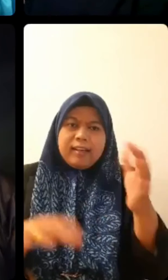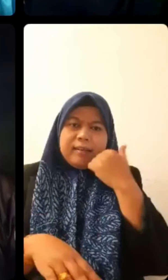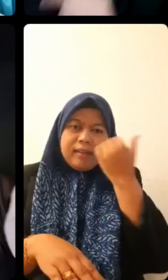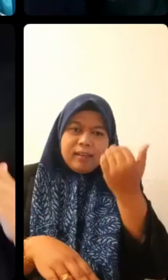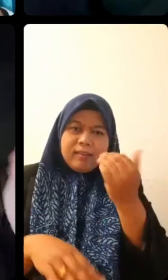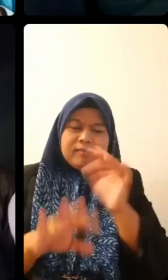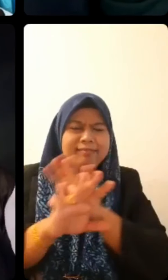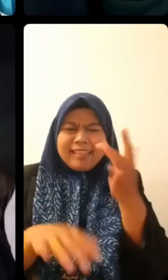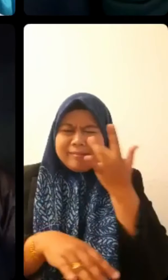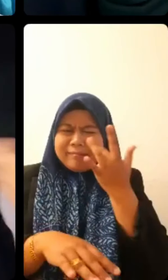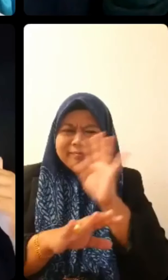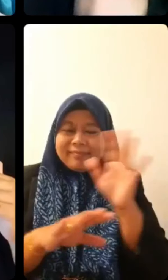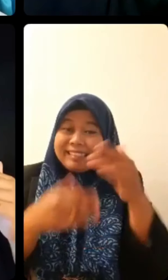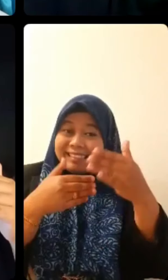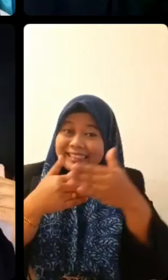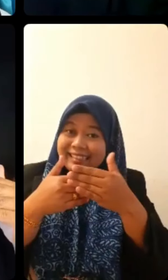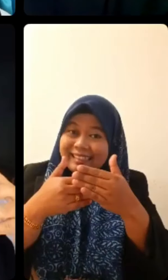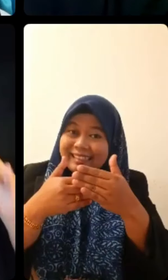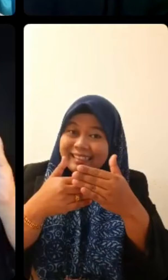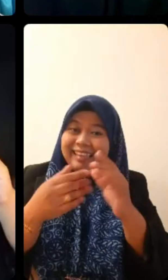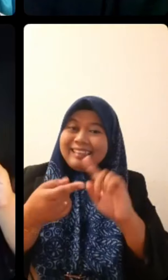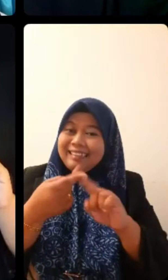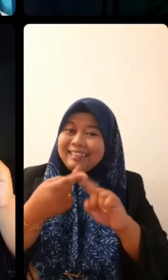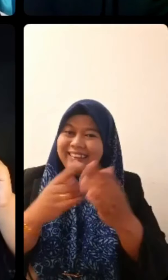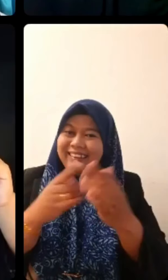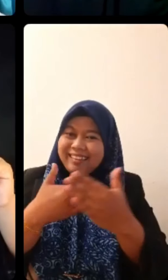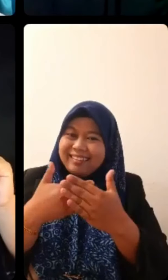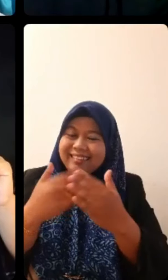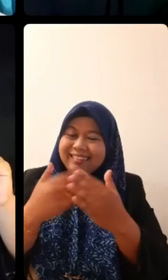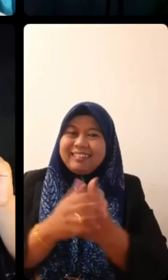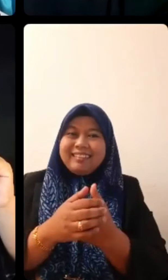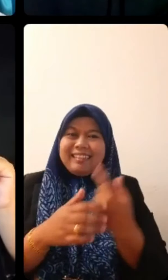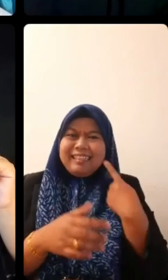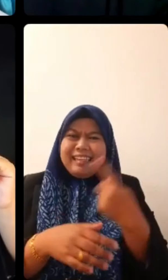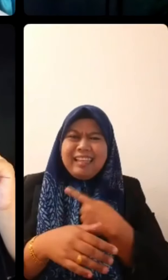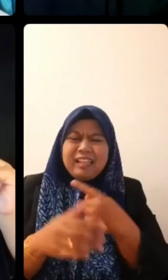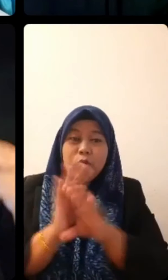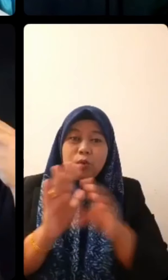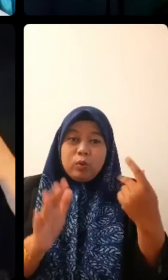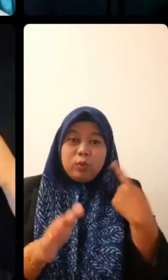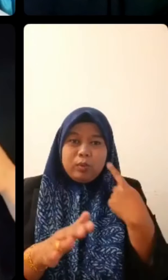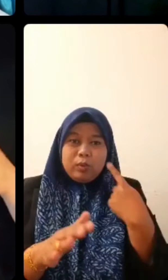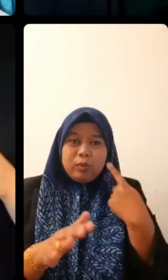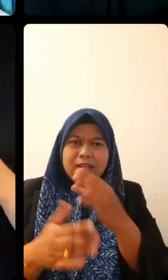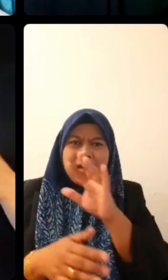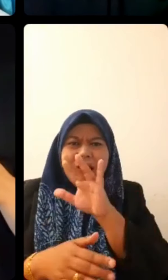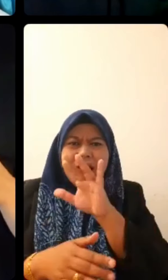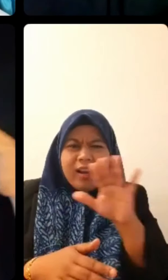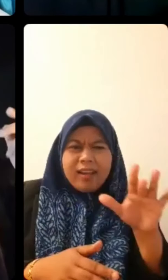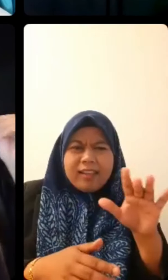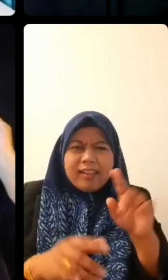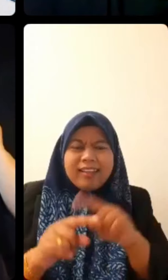mereka. Dekati mereka. Mereka akan bantu. Kita baru nak eja je contoh kan. Ada tu buat nama.